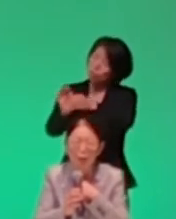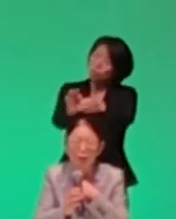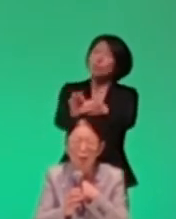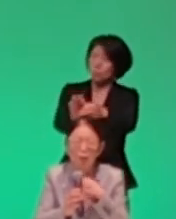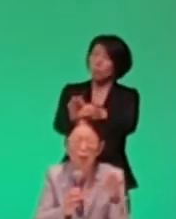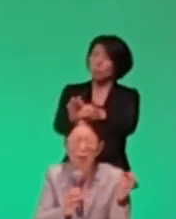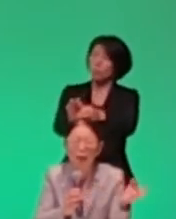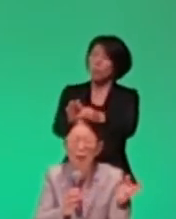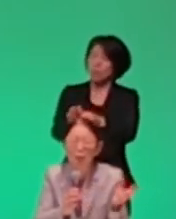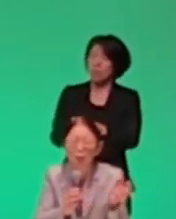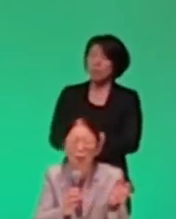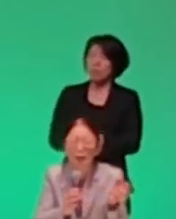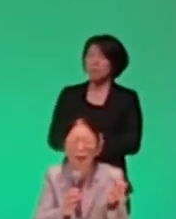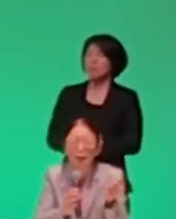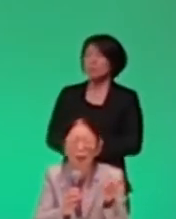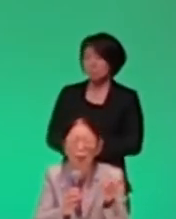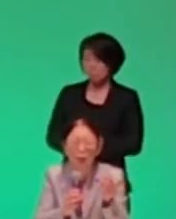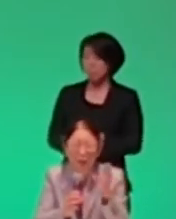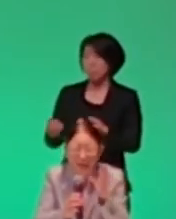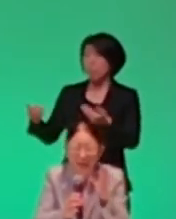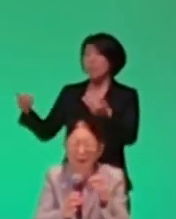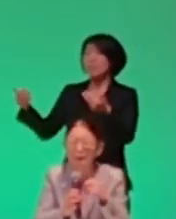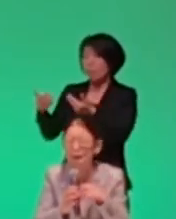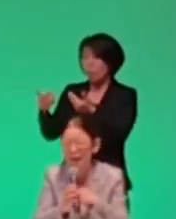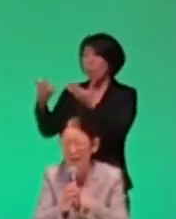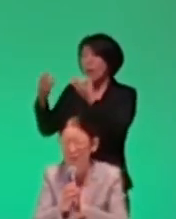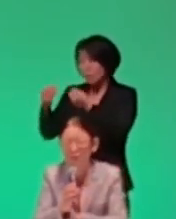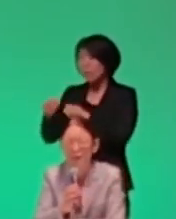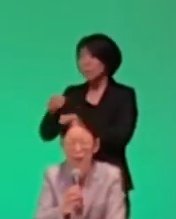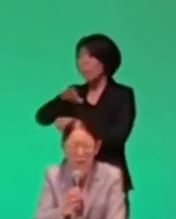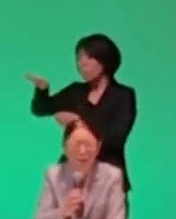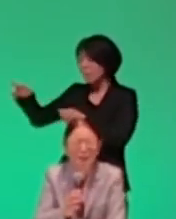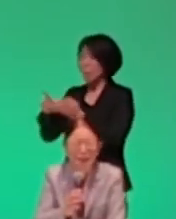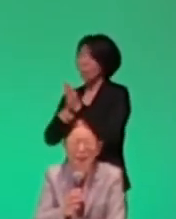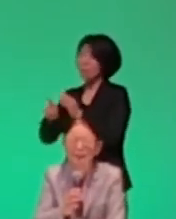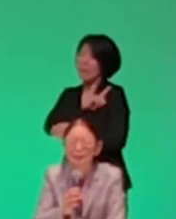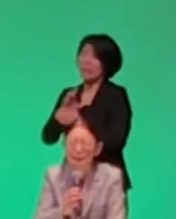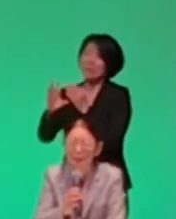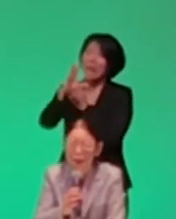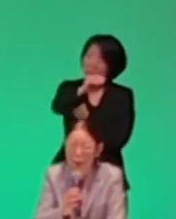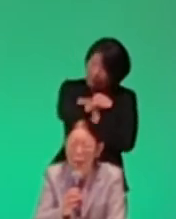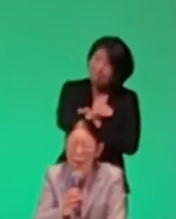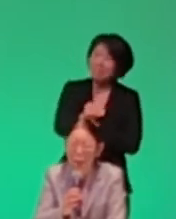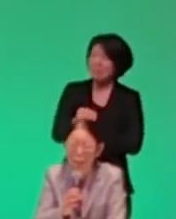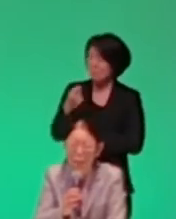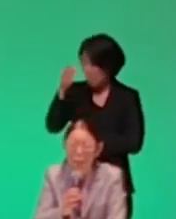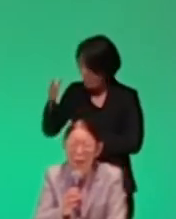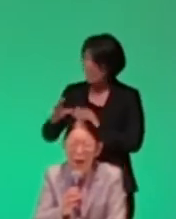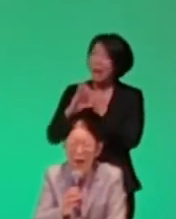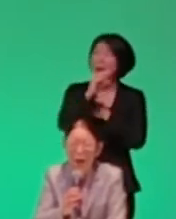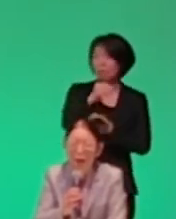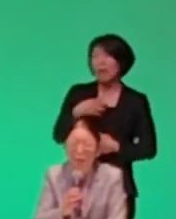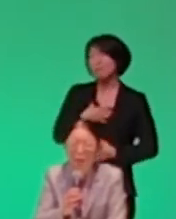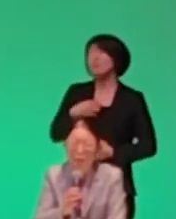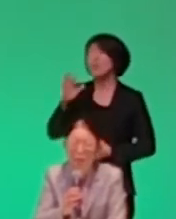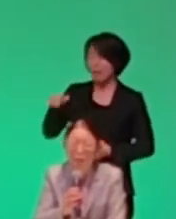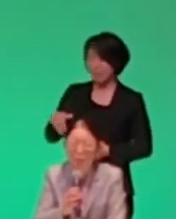て、職場の誰よりも先にごめんなさいって帰るのがすごい辛かったんですけど、